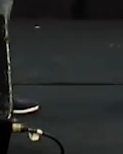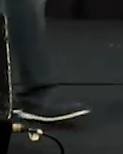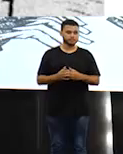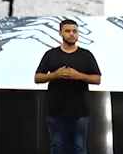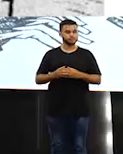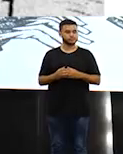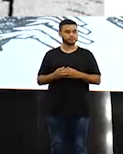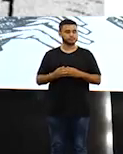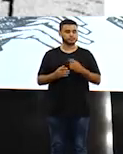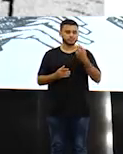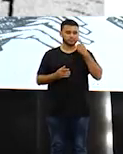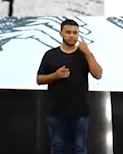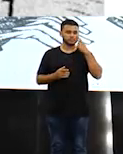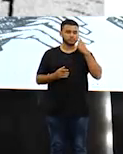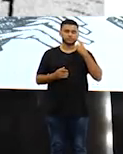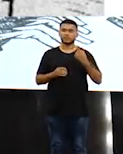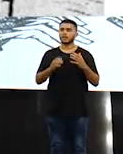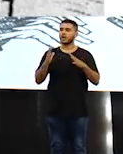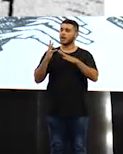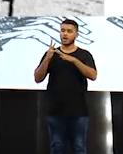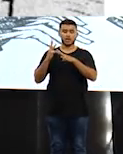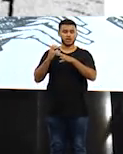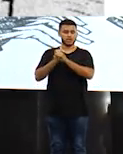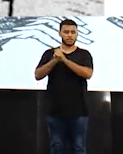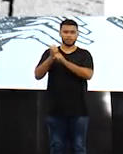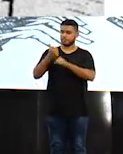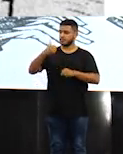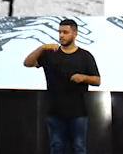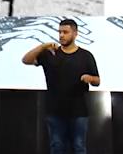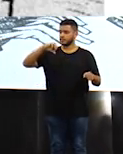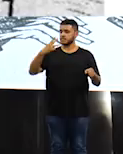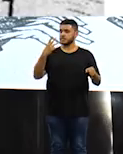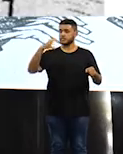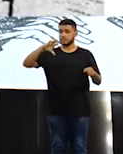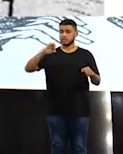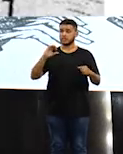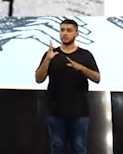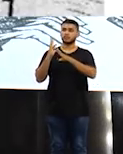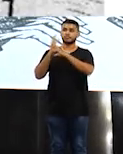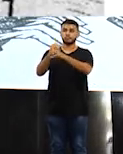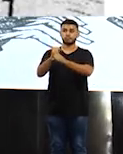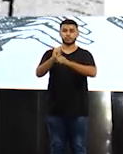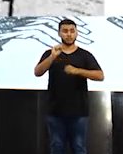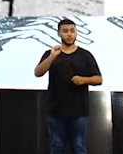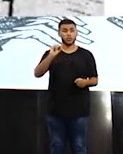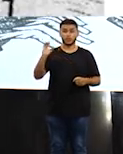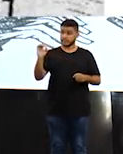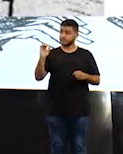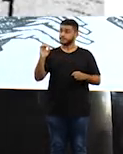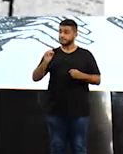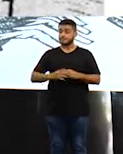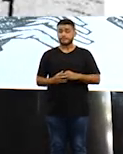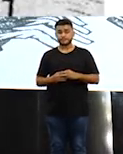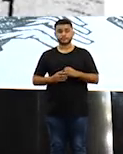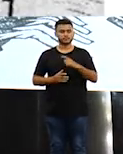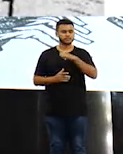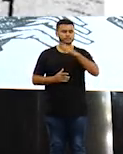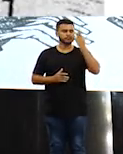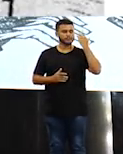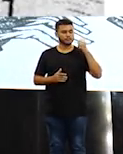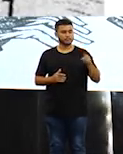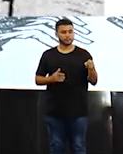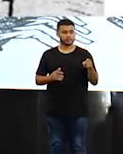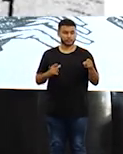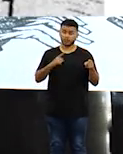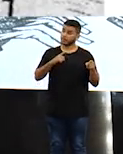Bom, 80 anos da Segunda Grande Guerra Mundial. Foi quando nós vimos